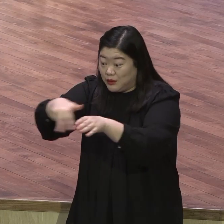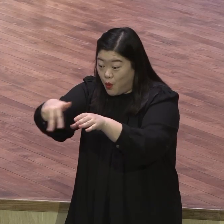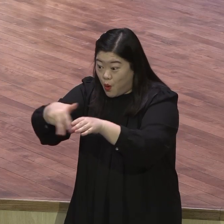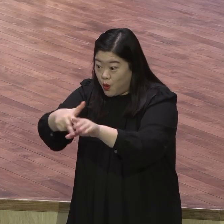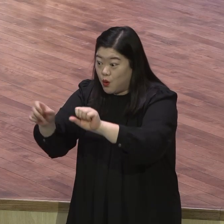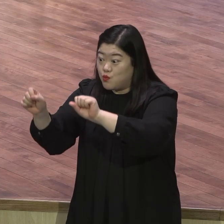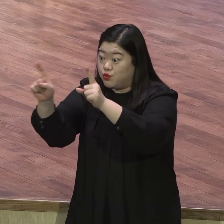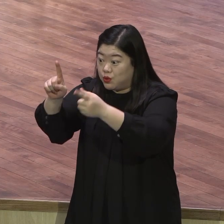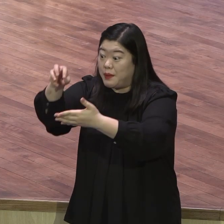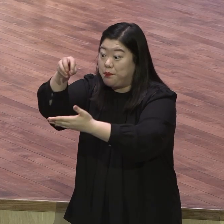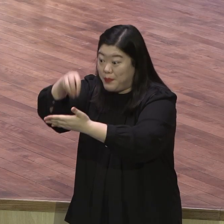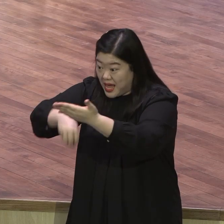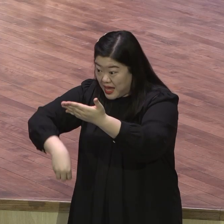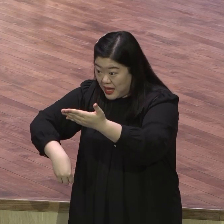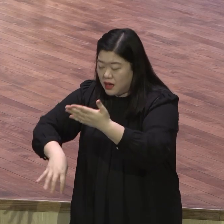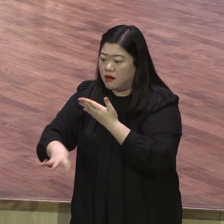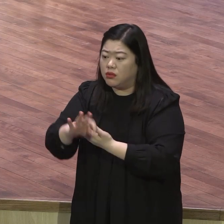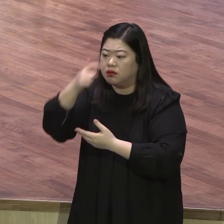아니다.